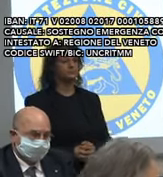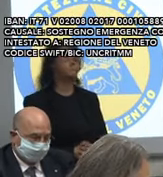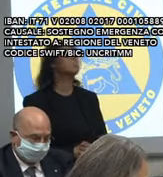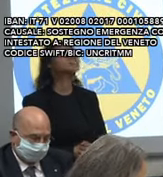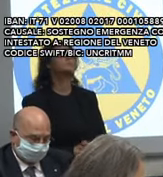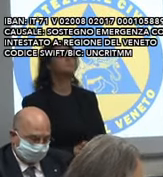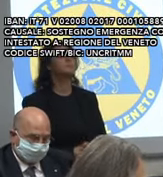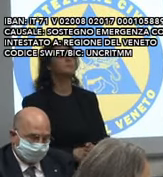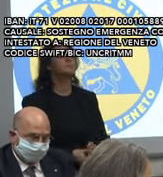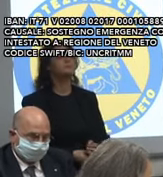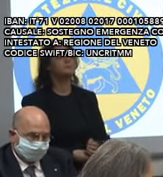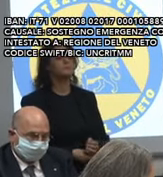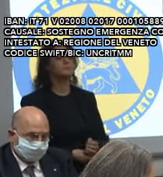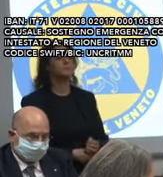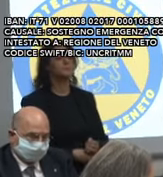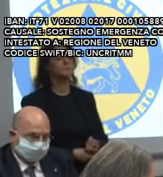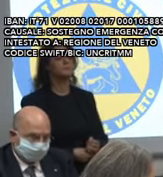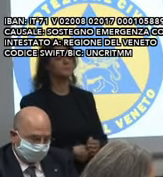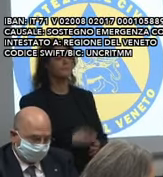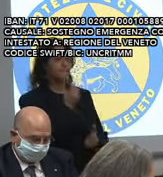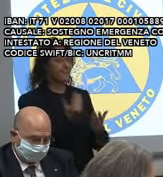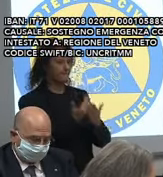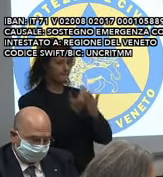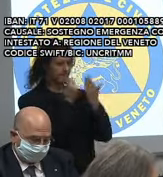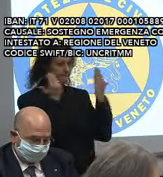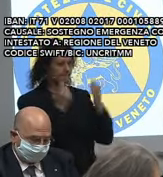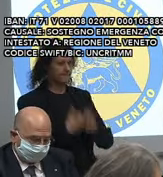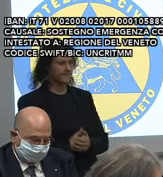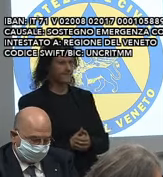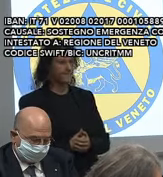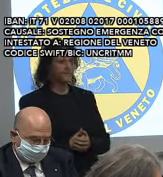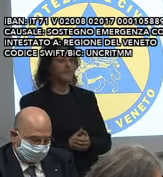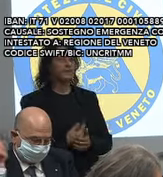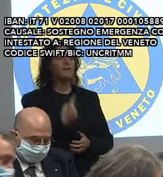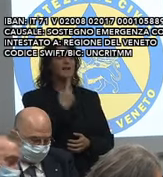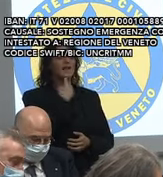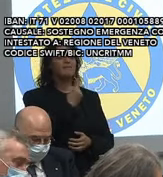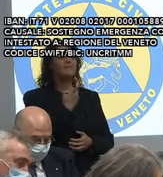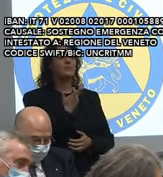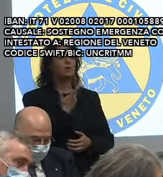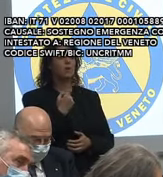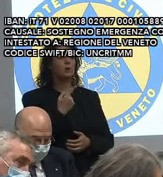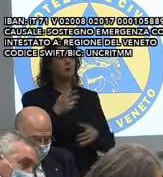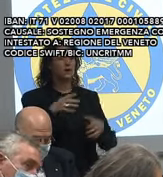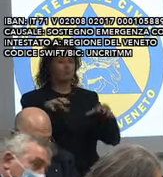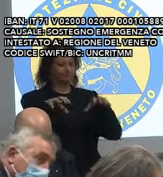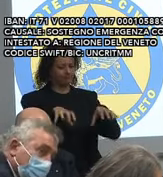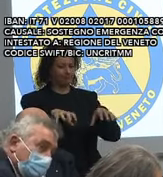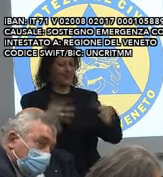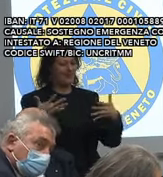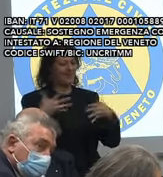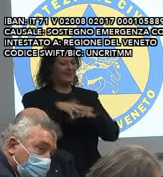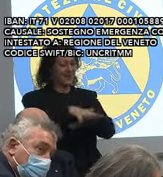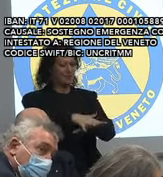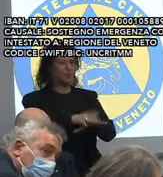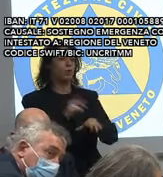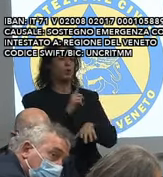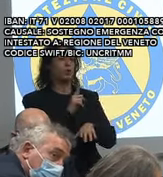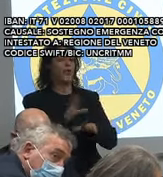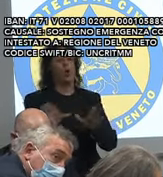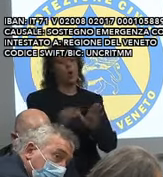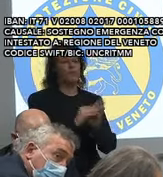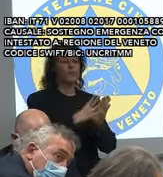3. Buongiorno a tutti. Dunque, si è parlato fino adesso di integrazione, ma non di doppione dei due poli ospedalieri, no?